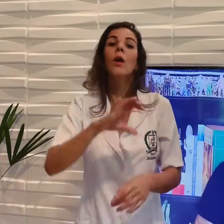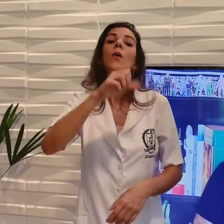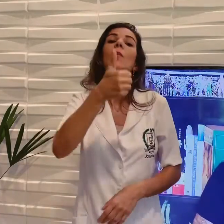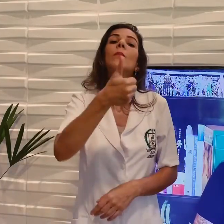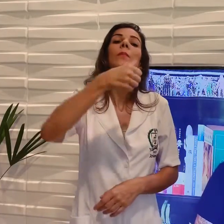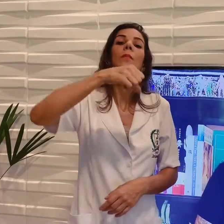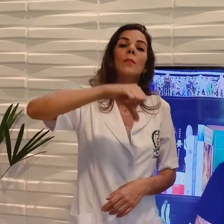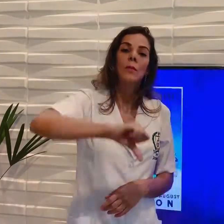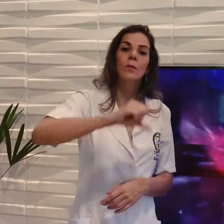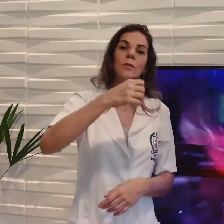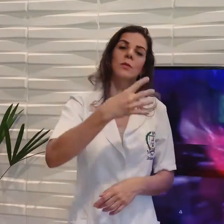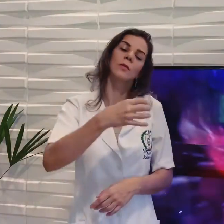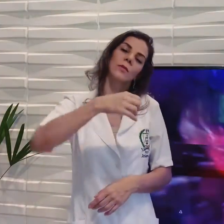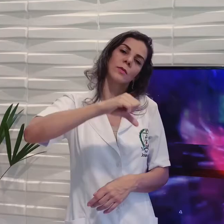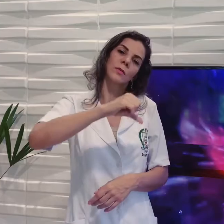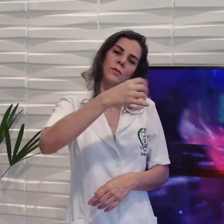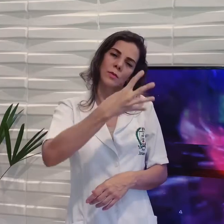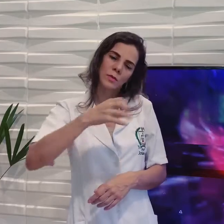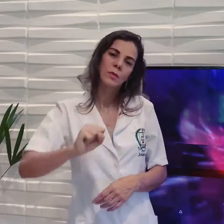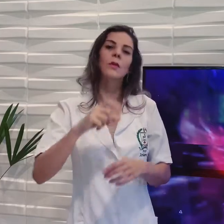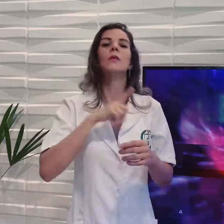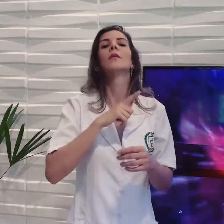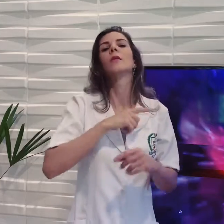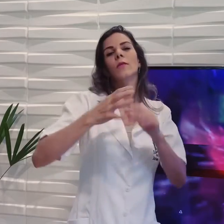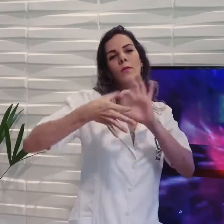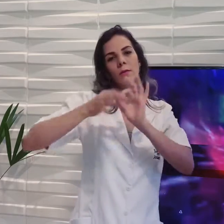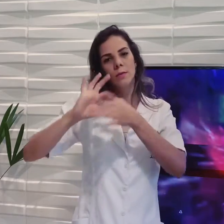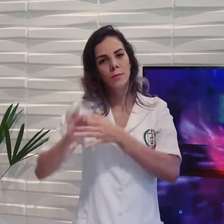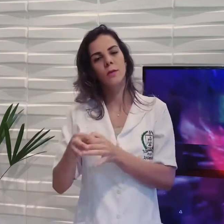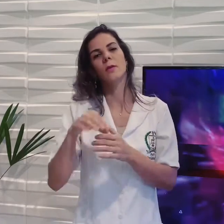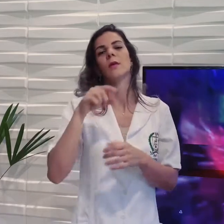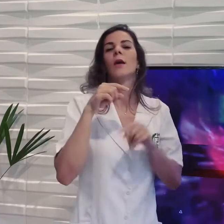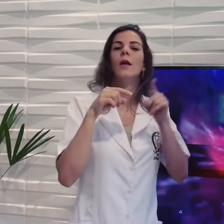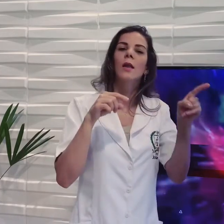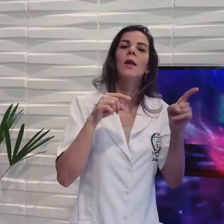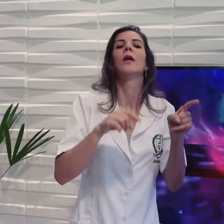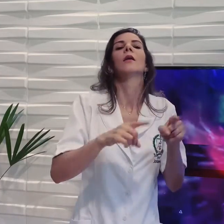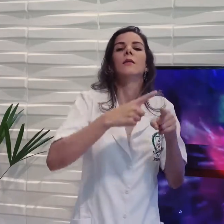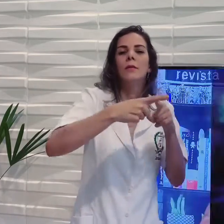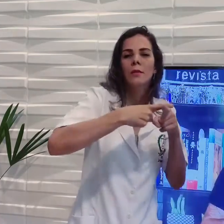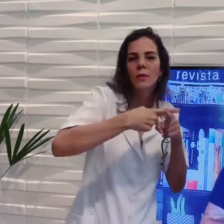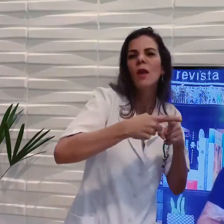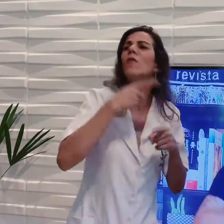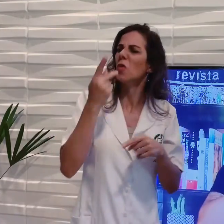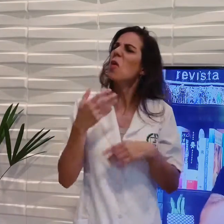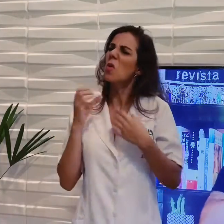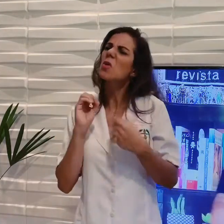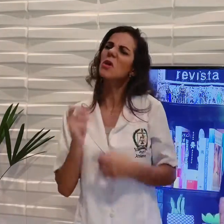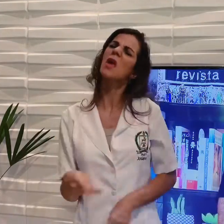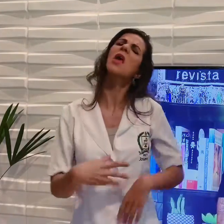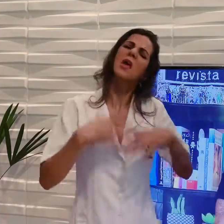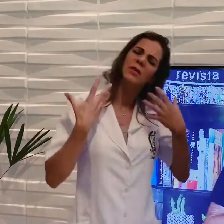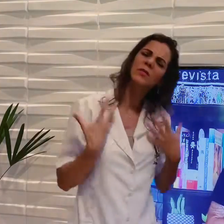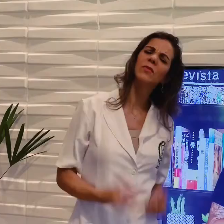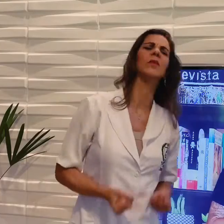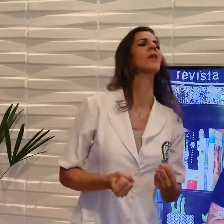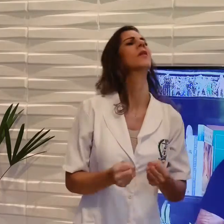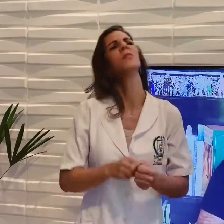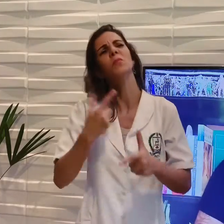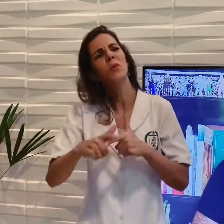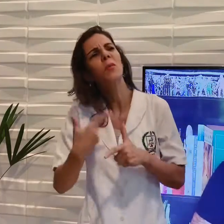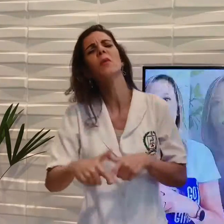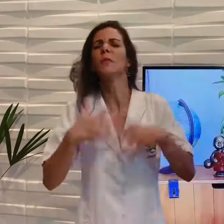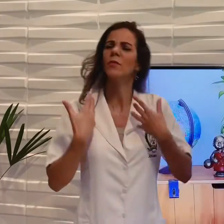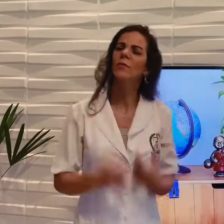temos Olimpíadas em Londres. E aí, a Inglaterra deu um jeito, né, de receber e garantiu. Falou, não, beleza, estamos em frangalhos, mas vamos fazer.